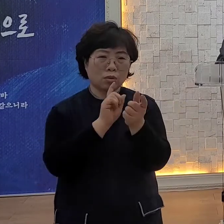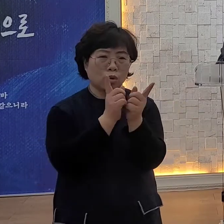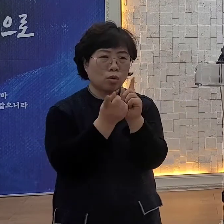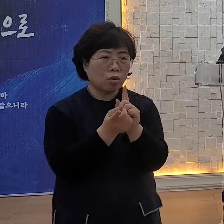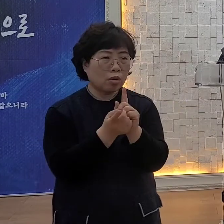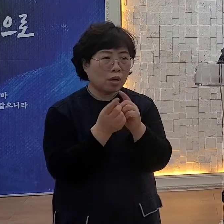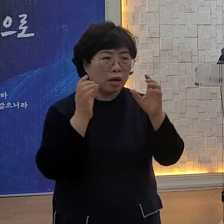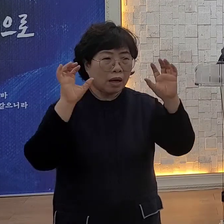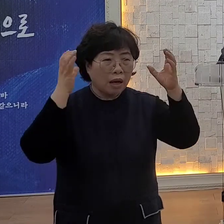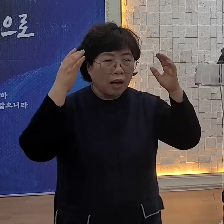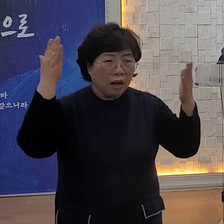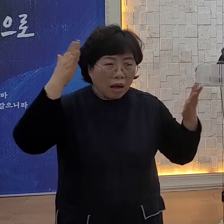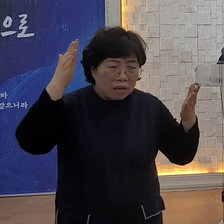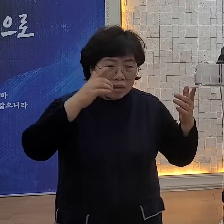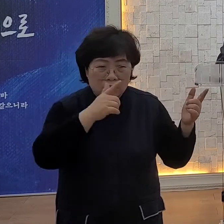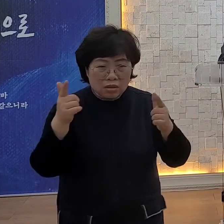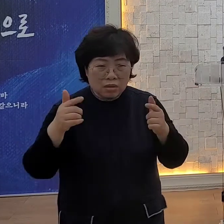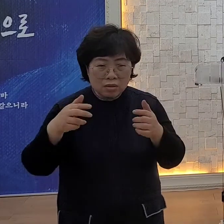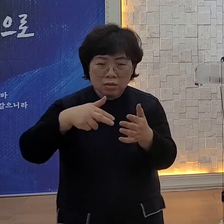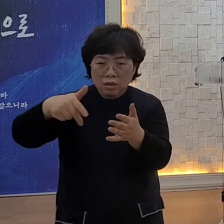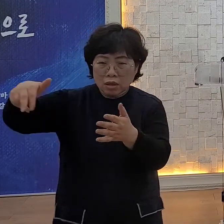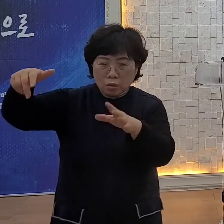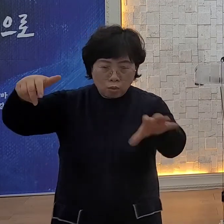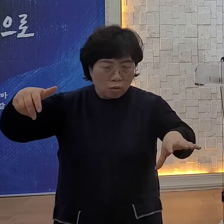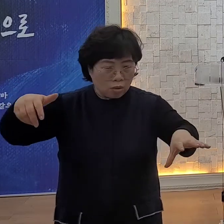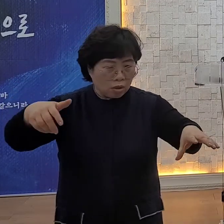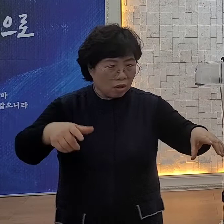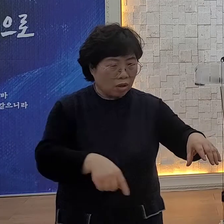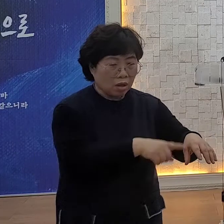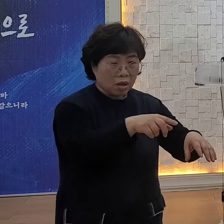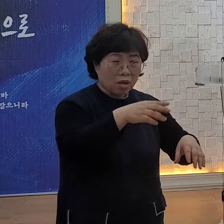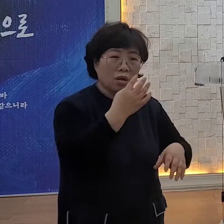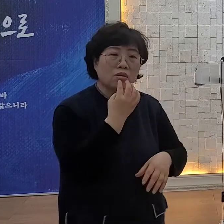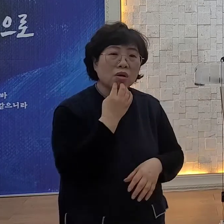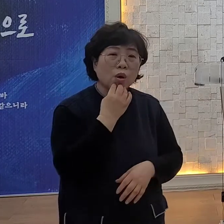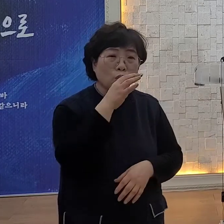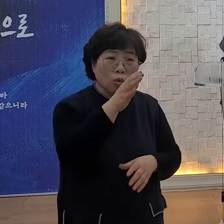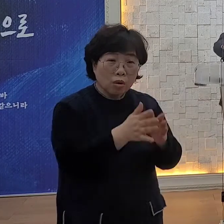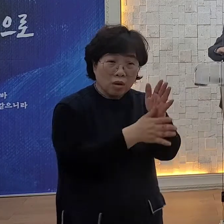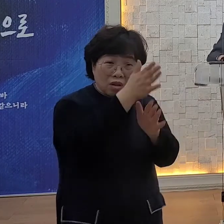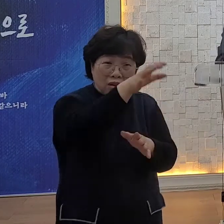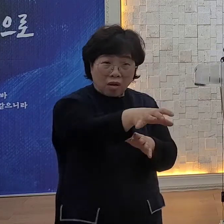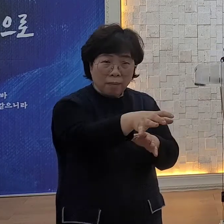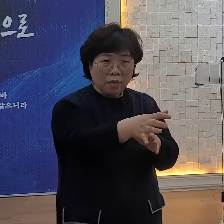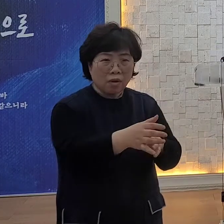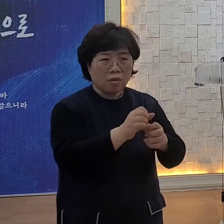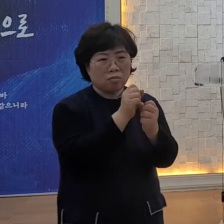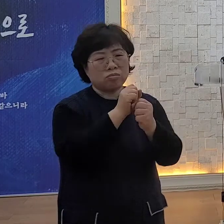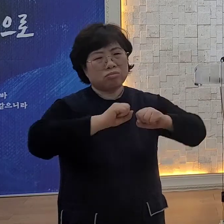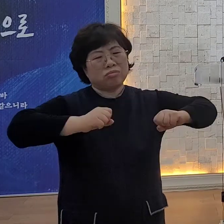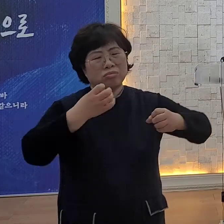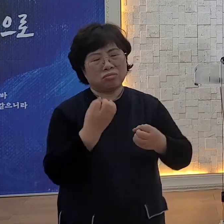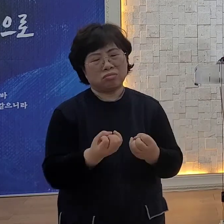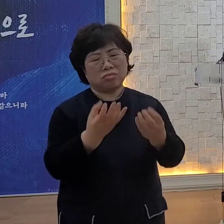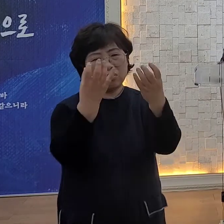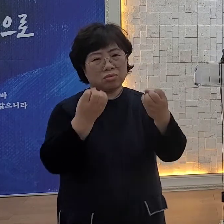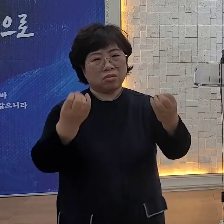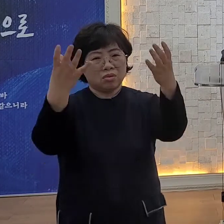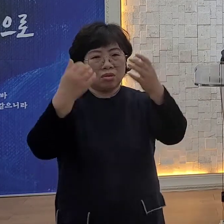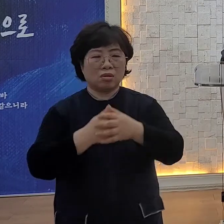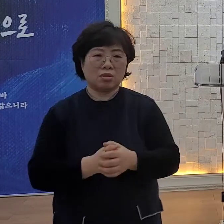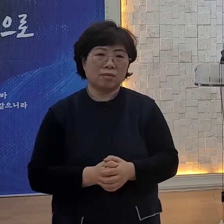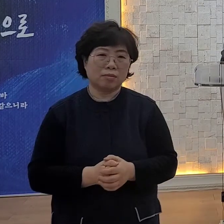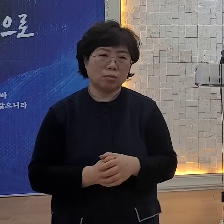옆에 애들 버스 타고 지나가는데 막 한쪽에서는 그 광장 서울시청 앞에 그 큰 광장이 있어요. 거기에서 막 전부 다 옷 벗고